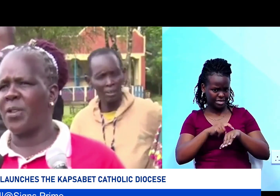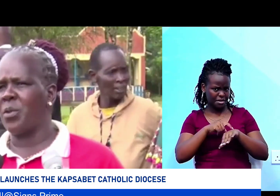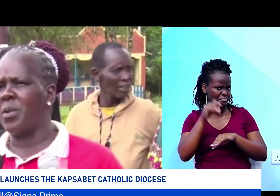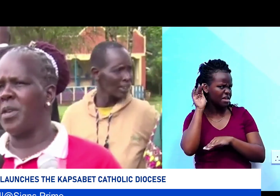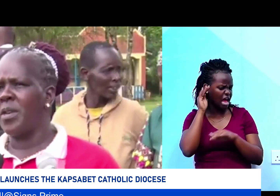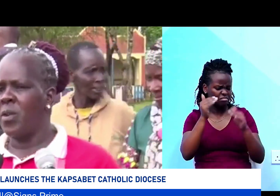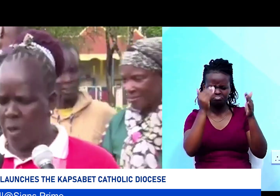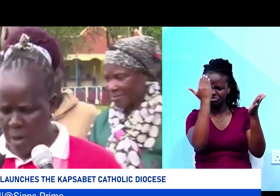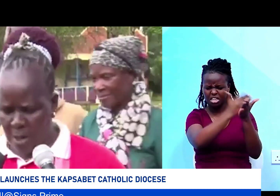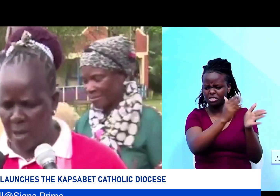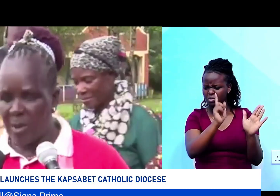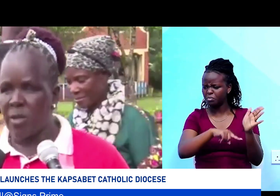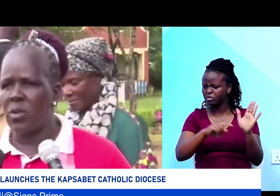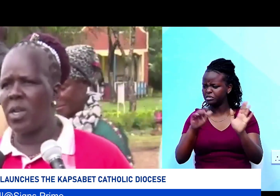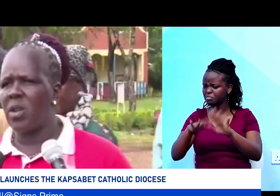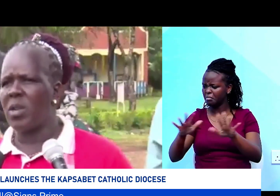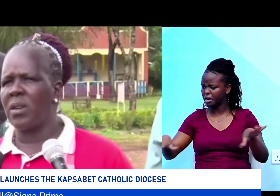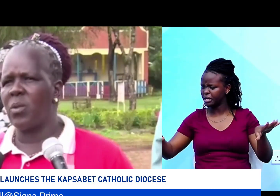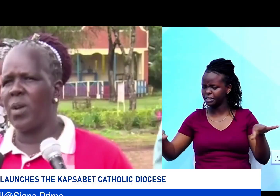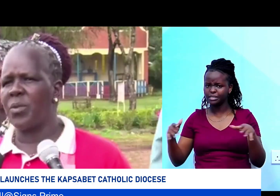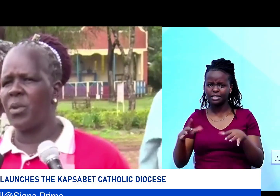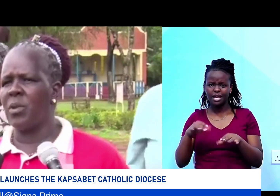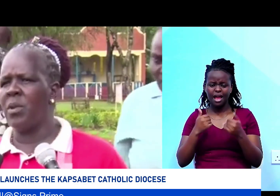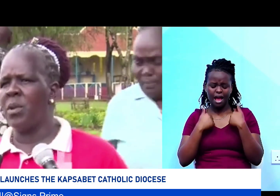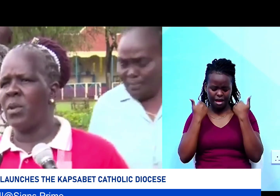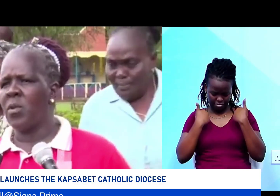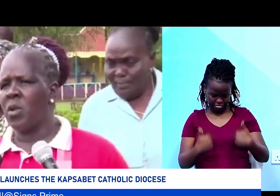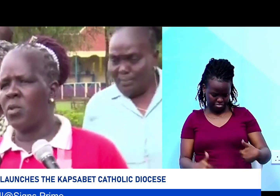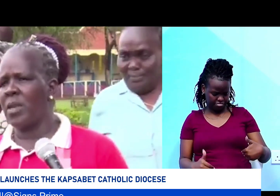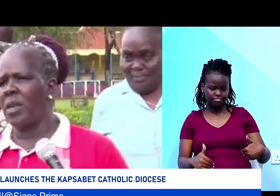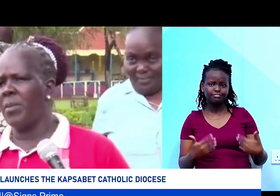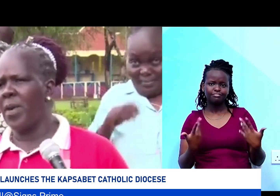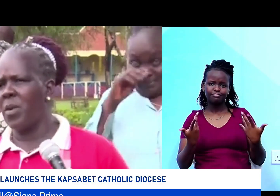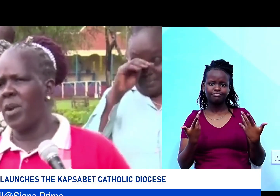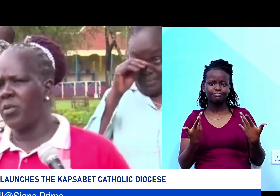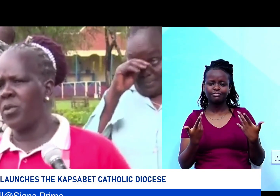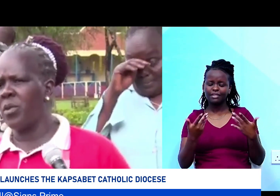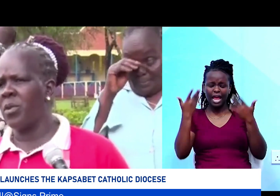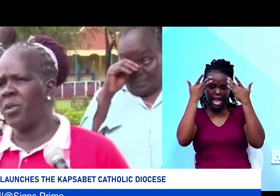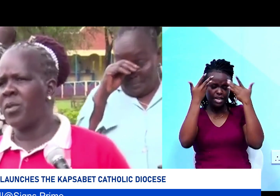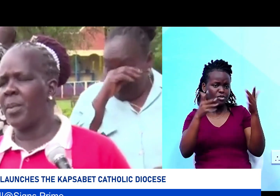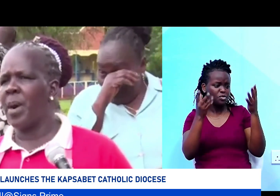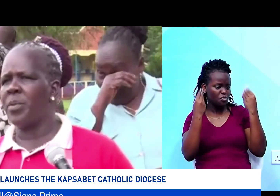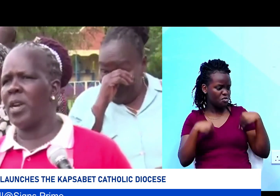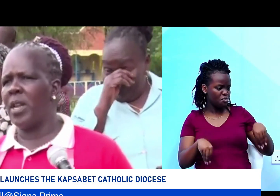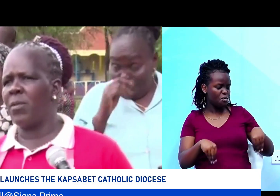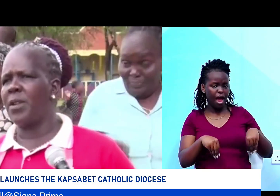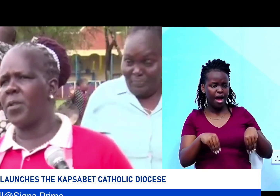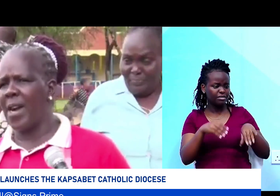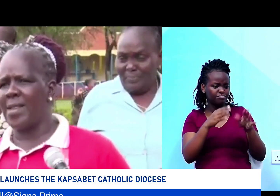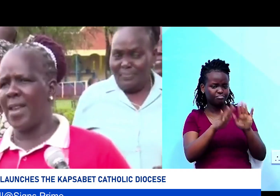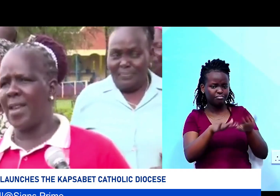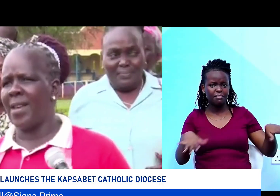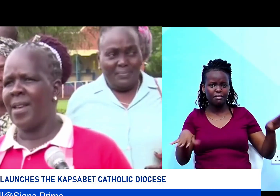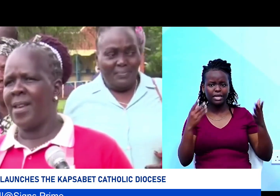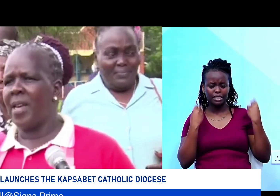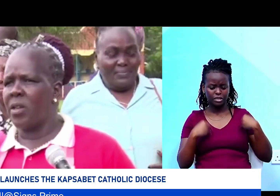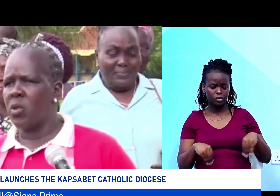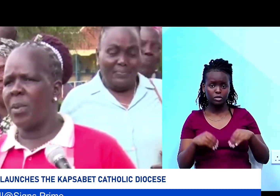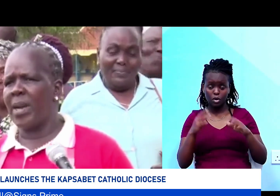sokoni. Unaona hata nimejikuta niko na nguo ya soko. Sikujua hata nimevaa nguo ya soko sababu ilikuwa ni furaha tele. Nilitupa kila